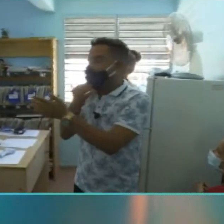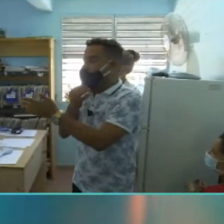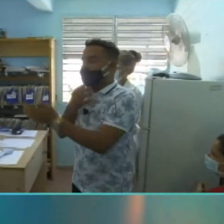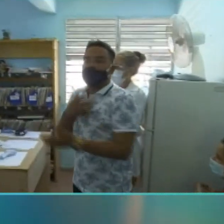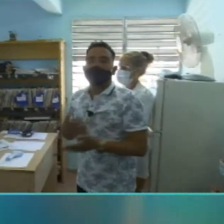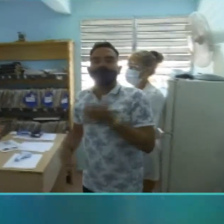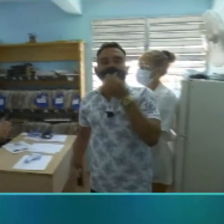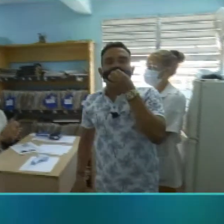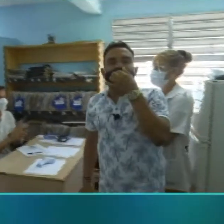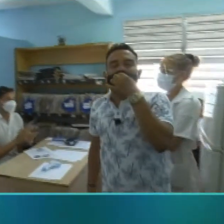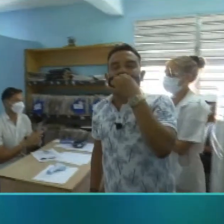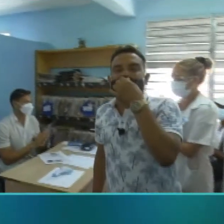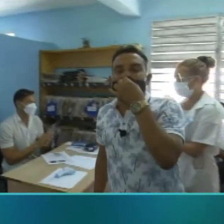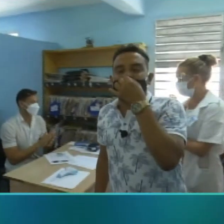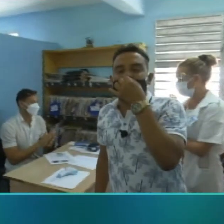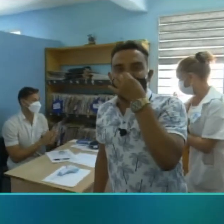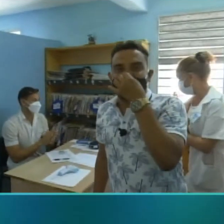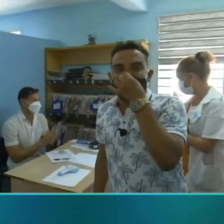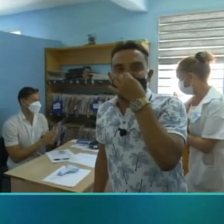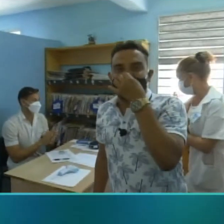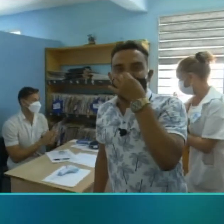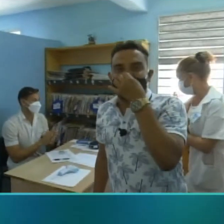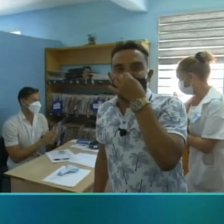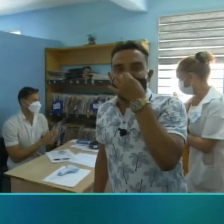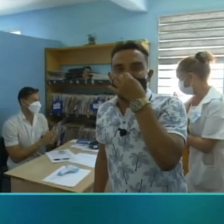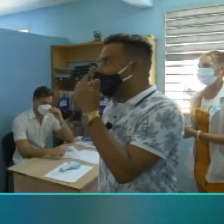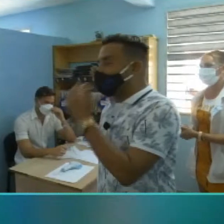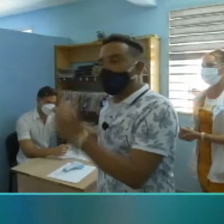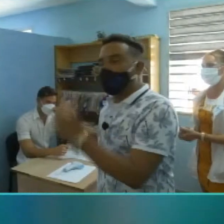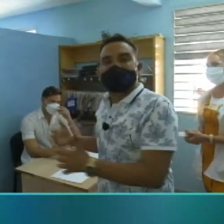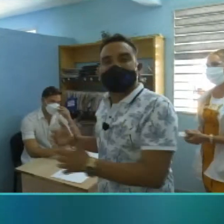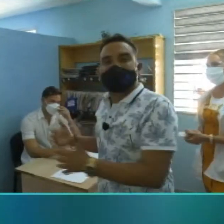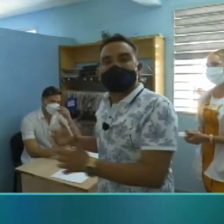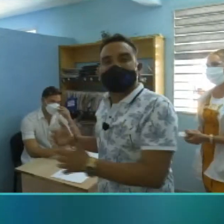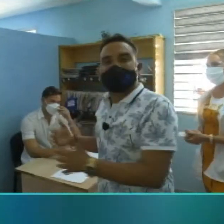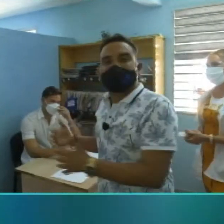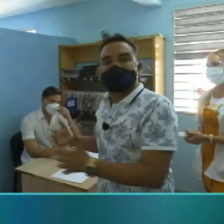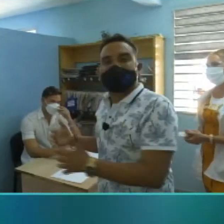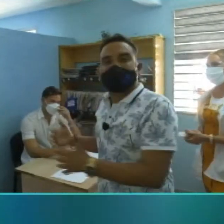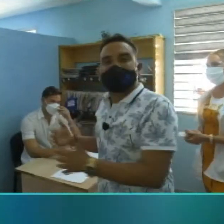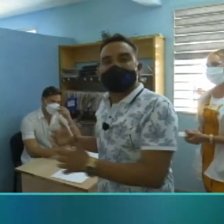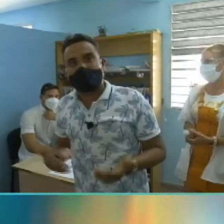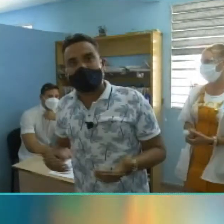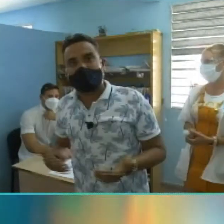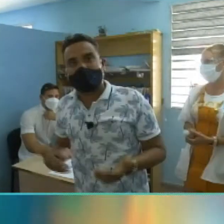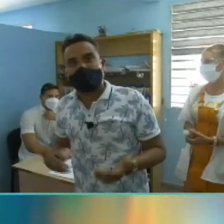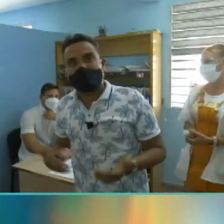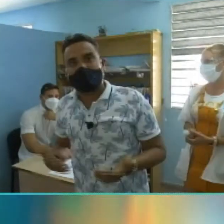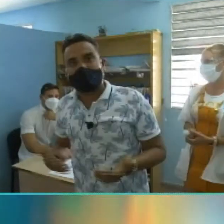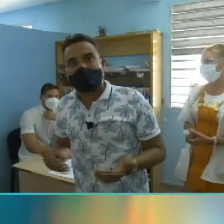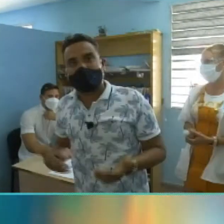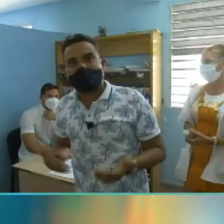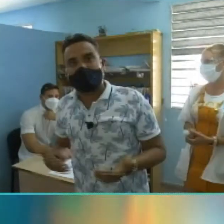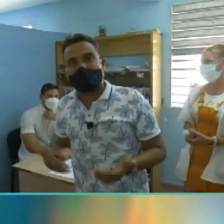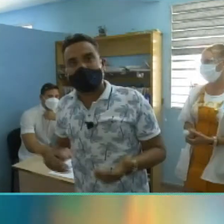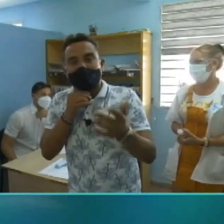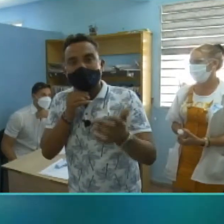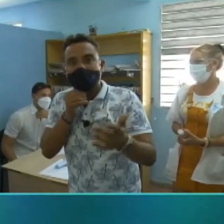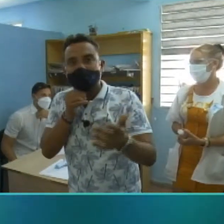por el empeño de tantos amores y de tantas horas y meses de entrega a la lucha contra la COVID-19. La revista Hola